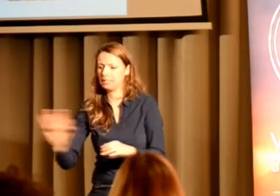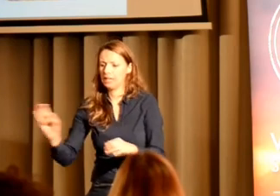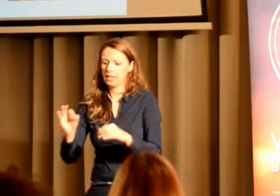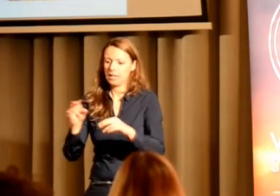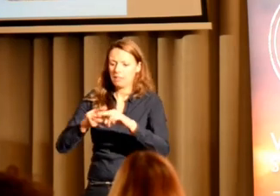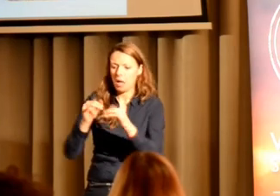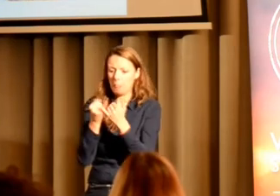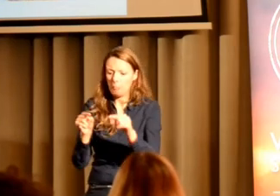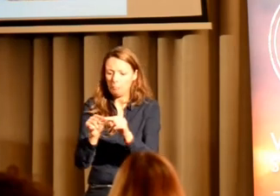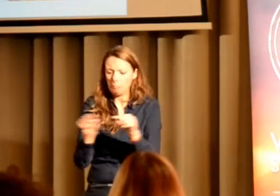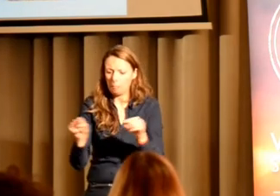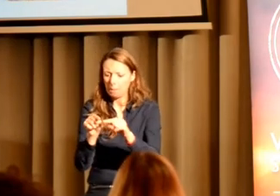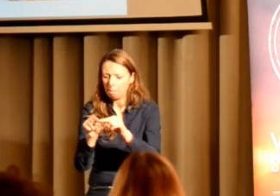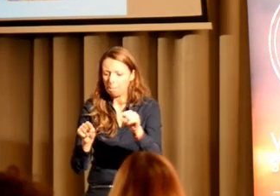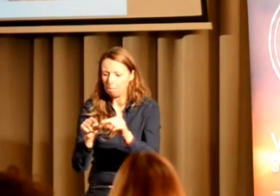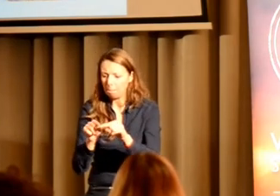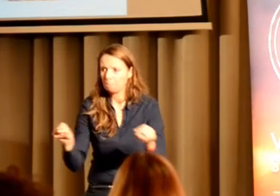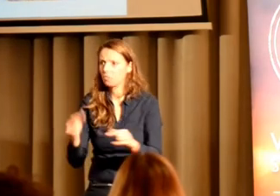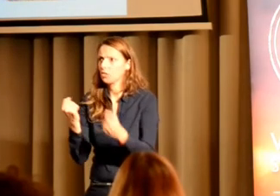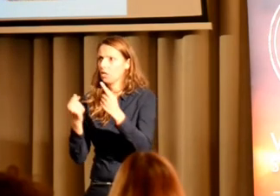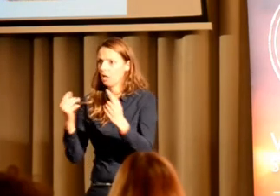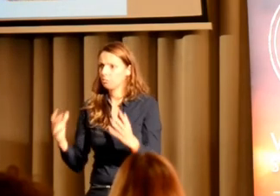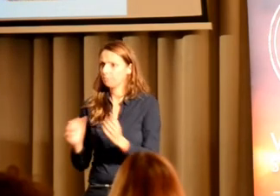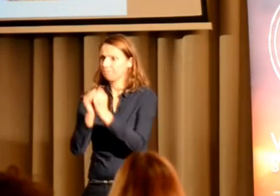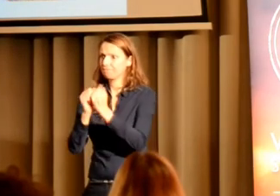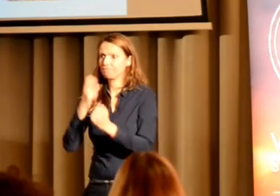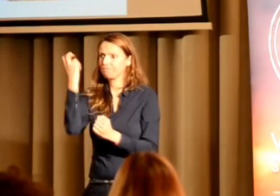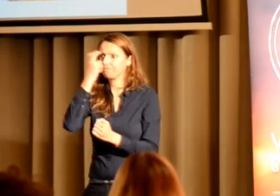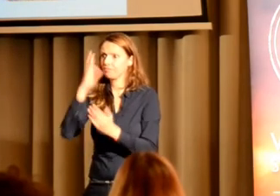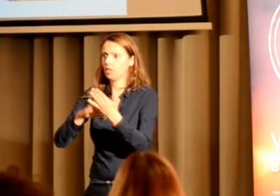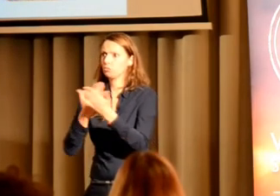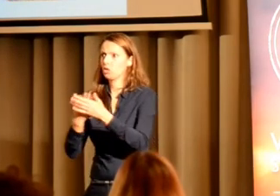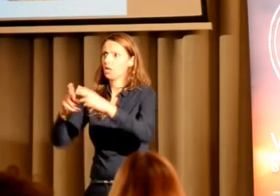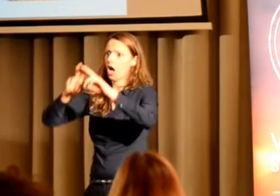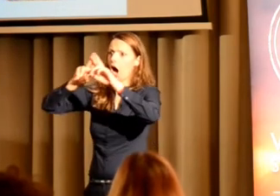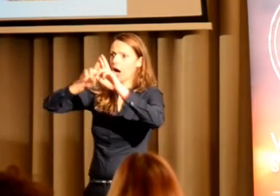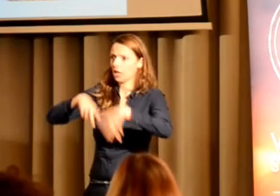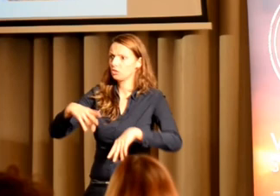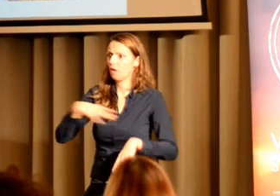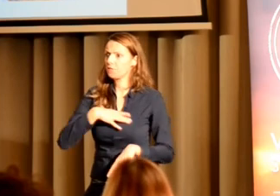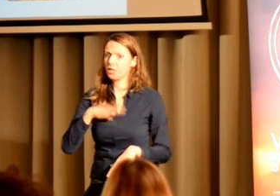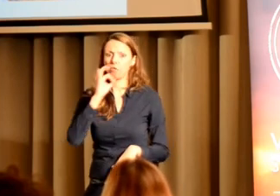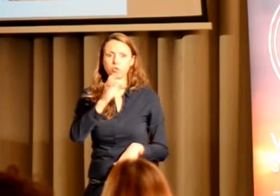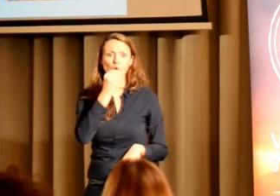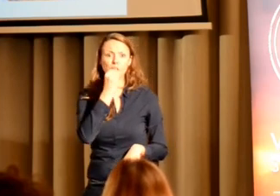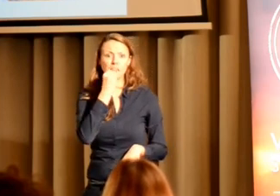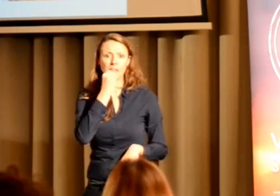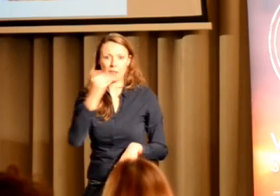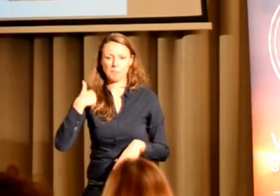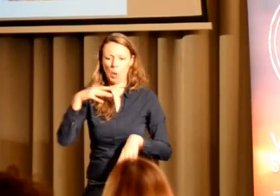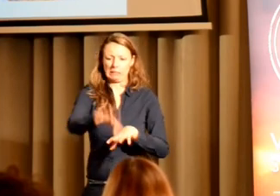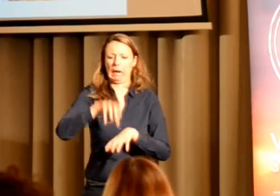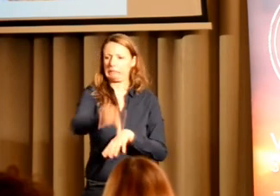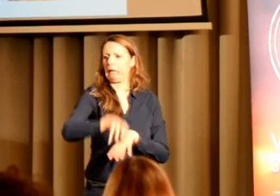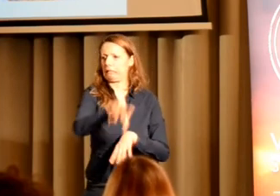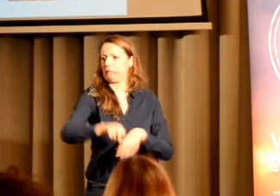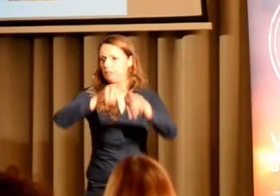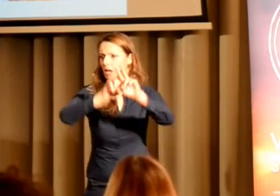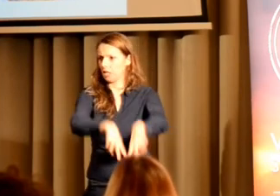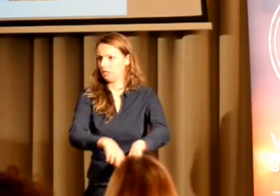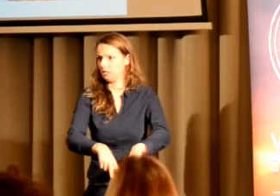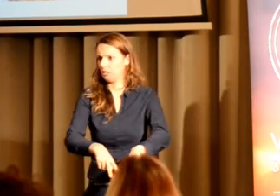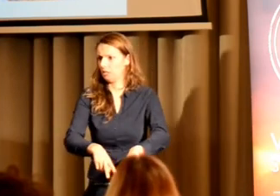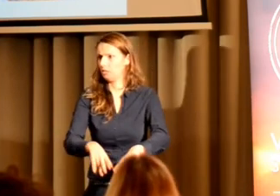Czasami natrafiamy na takie ciekawe znaleziska, jak na przykład resztki wilczego obiadu. I tutaj pani doktor, no nie tyle się posila,